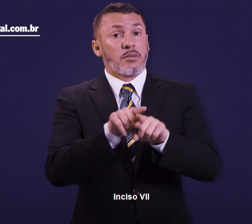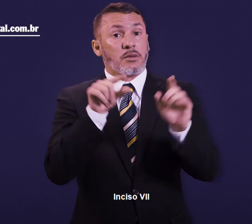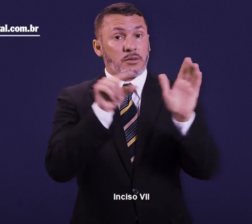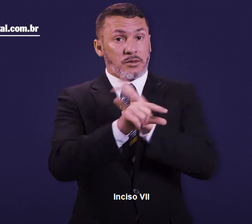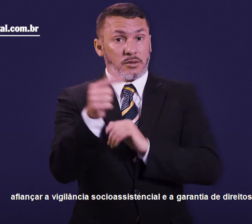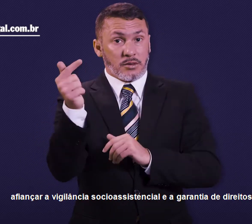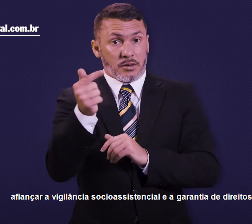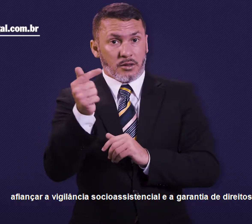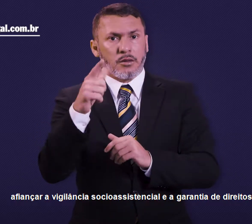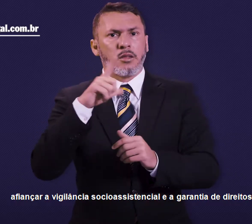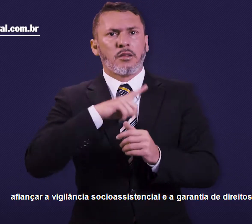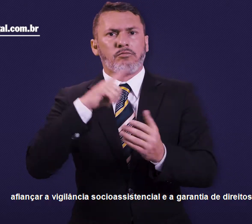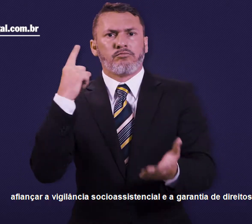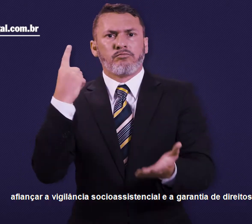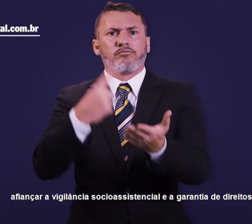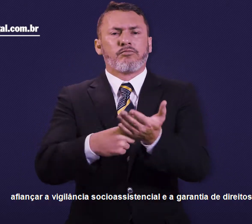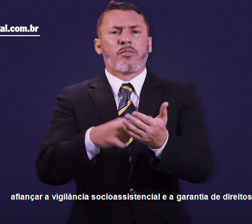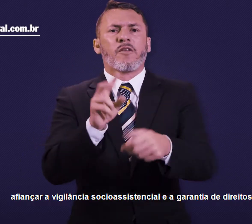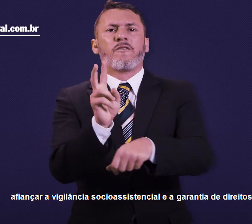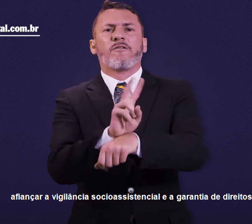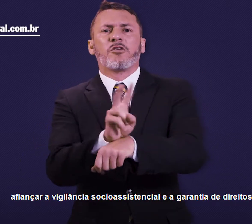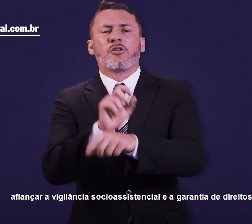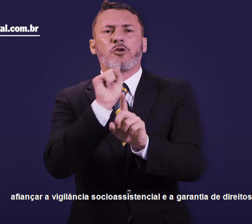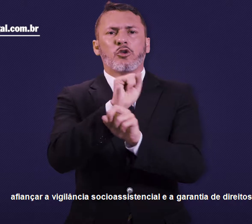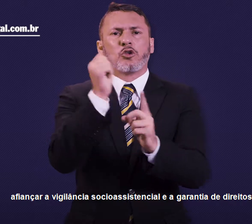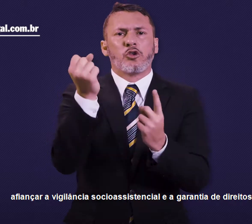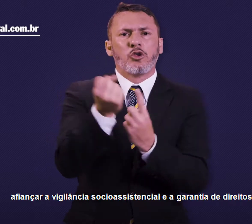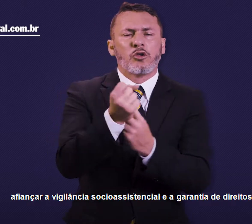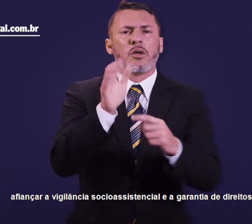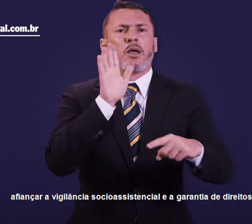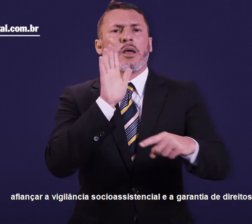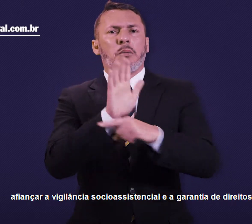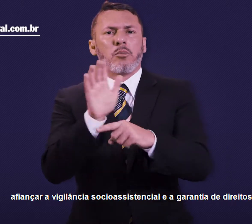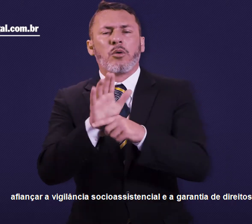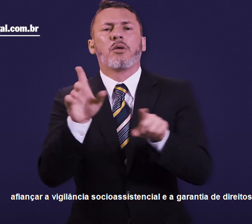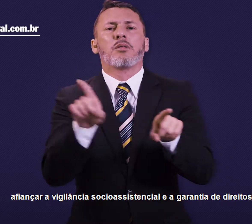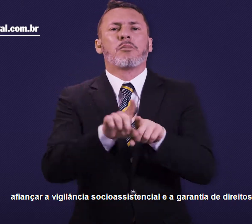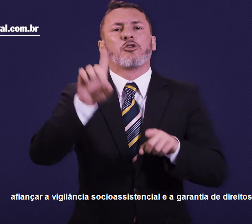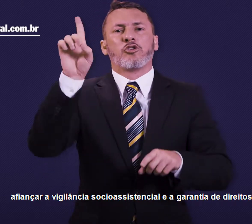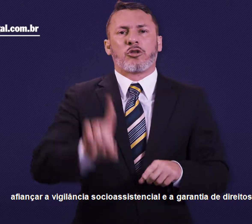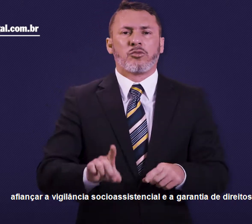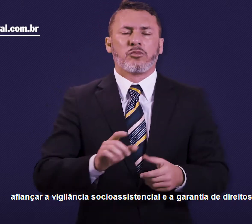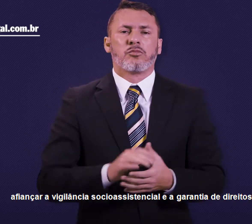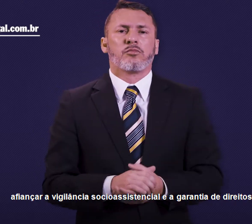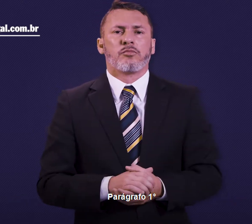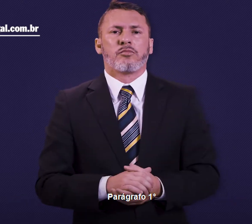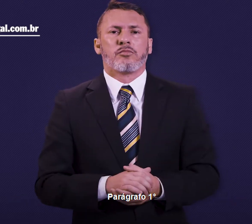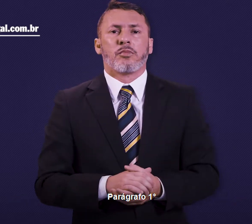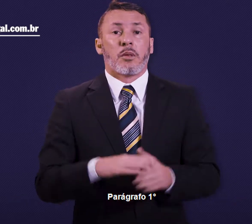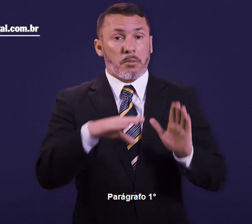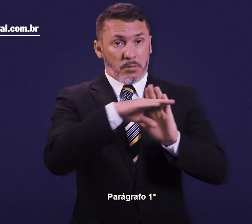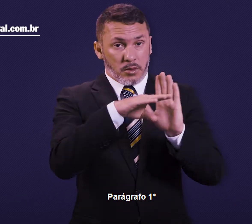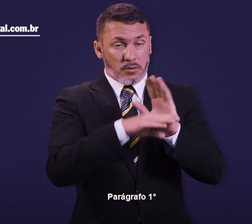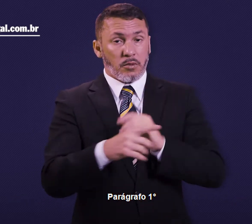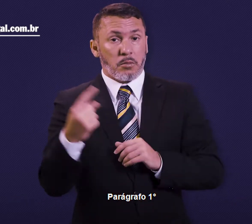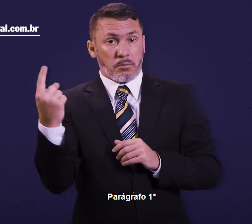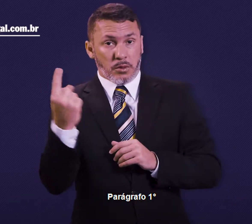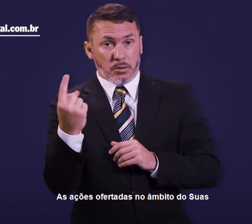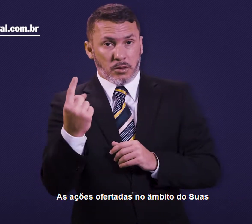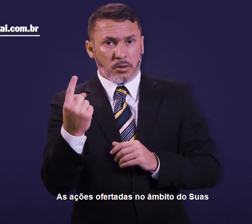7, afiançar a vigilância socioassistencial e a garantia de direitos. Parágrafo 1º. As